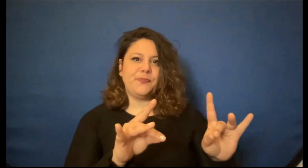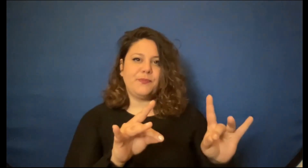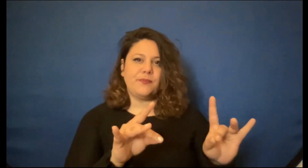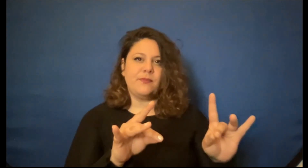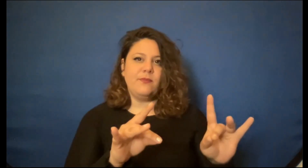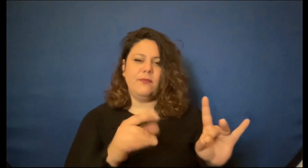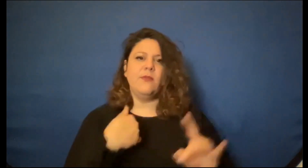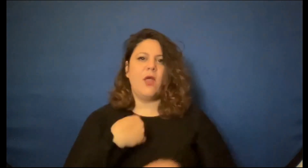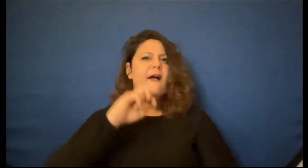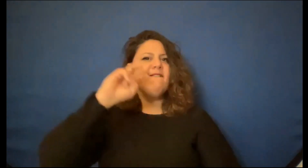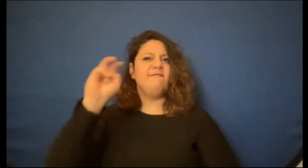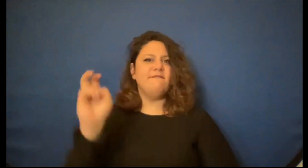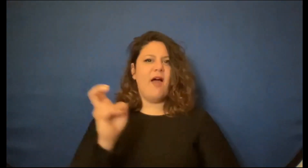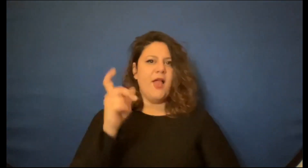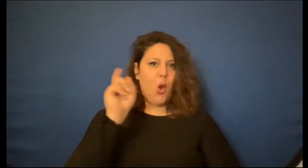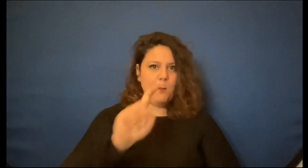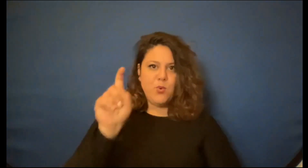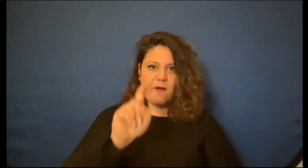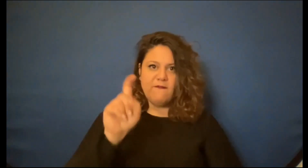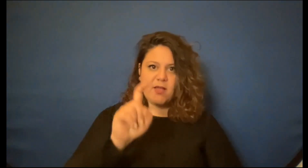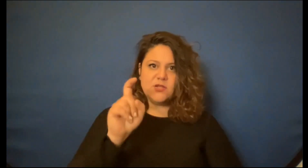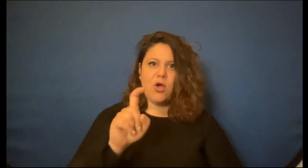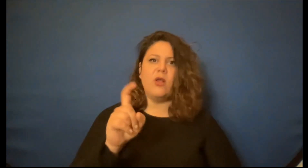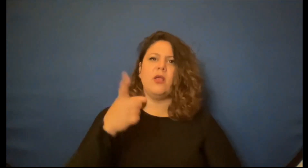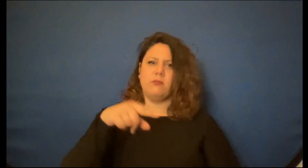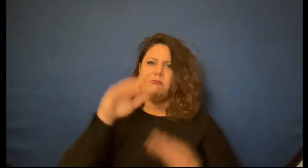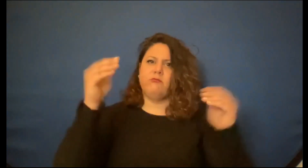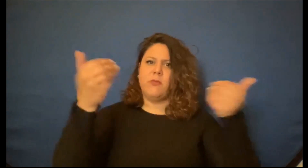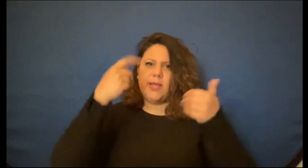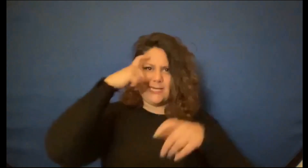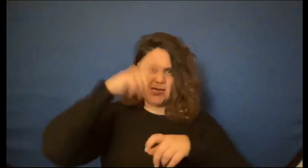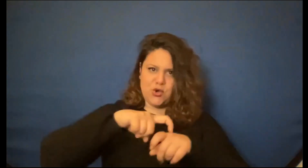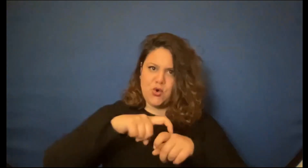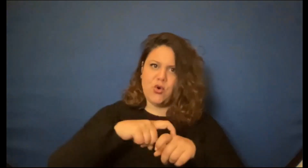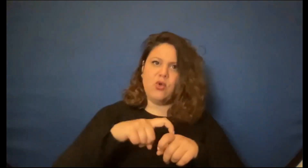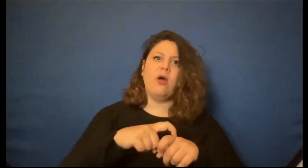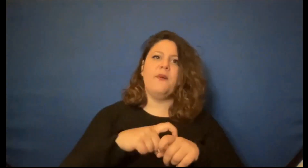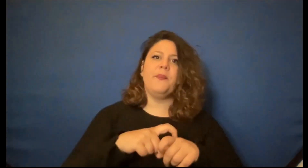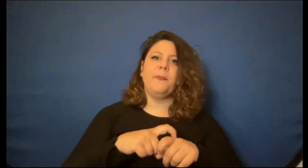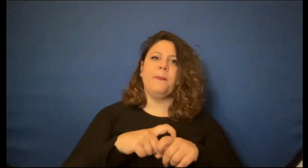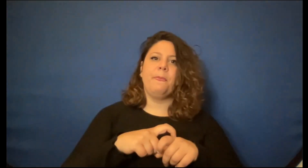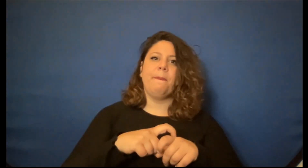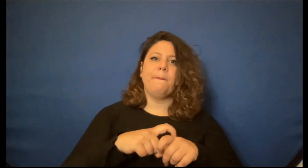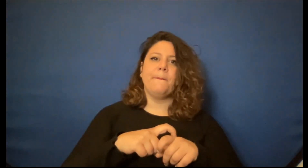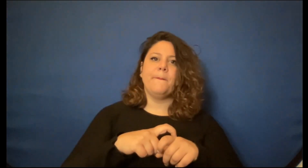con varios profesores estudiando pues toda una psicología, psicóloga, y me estuvo